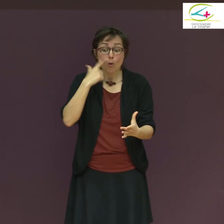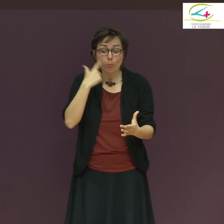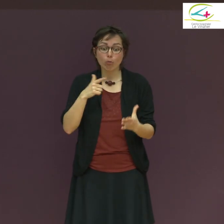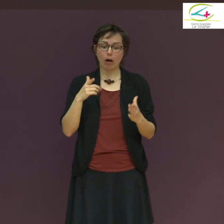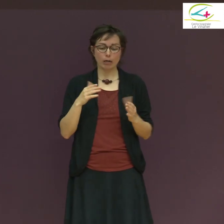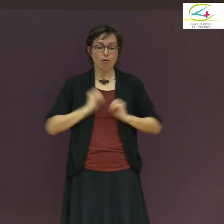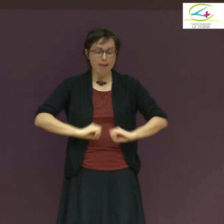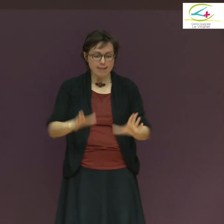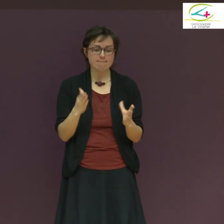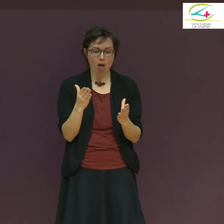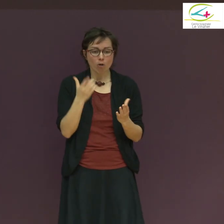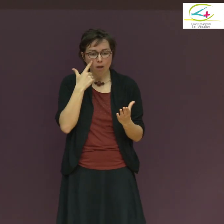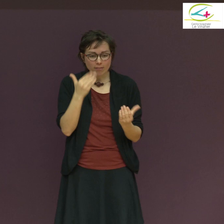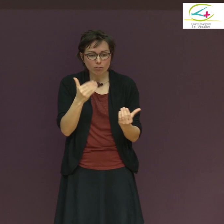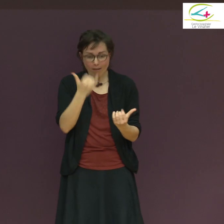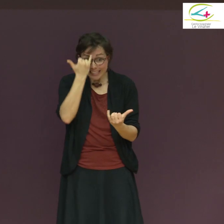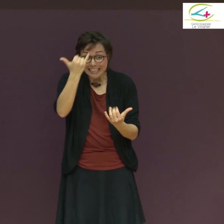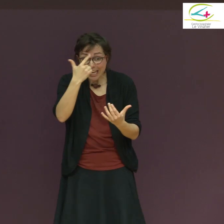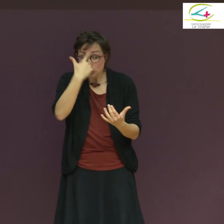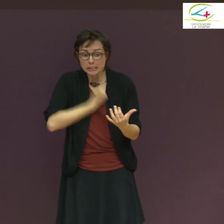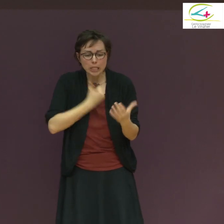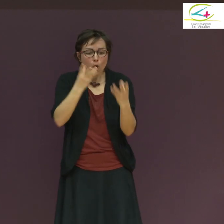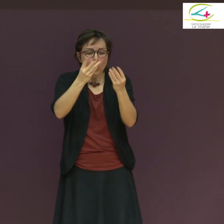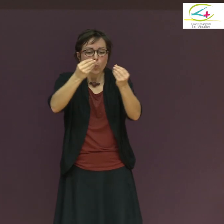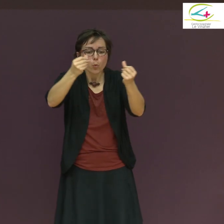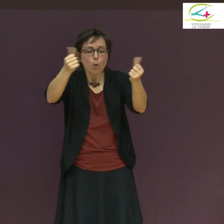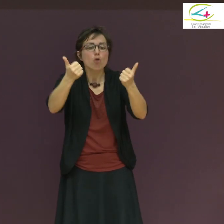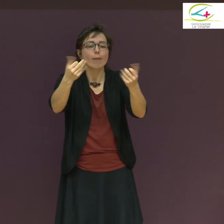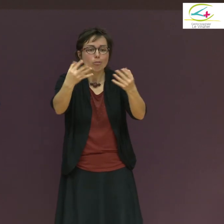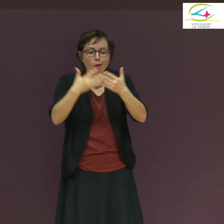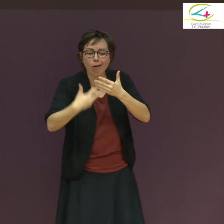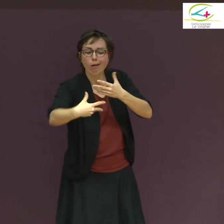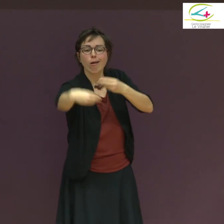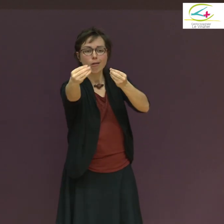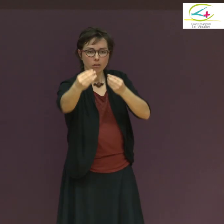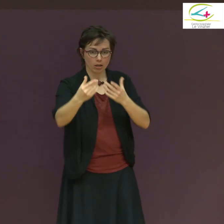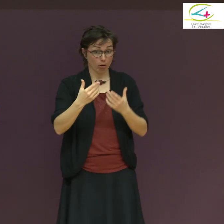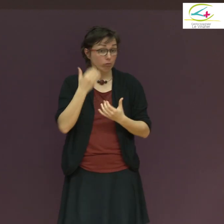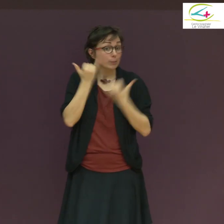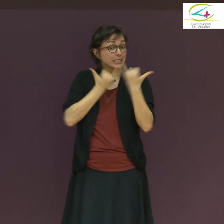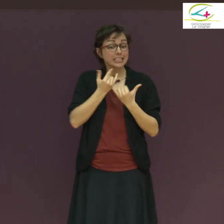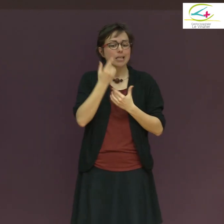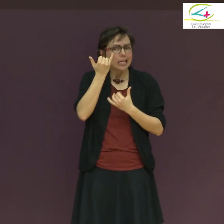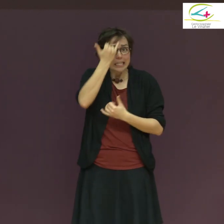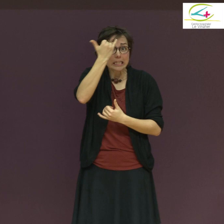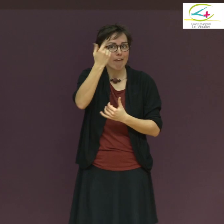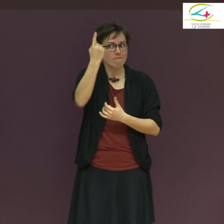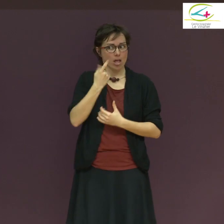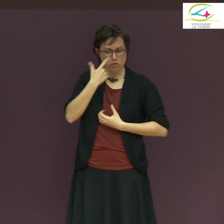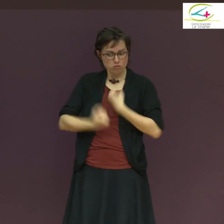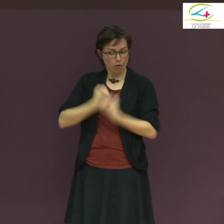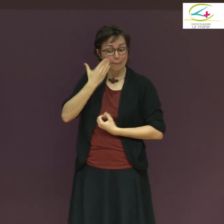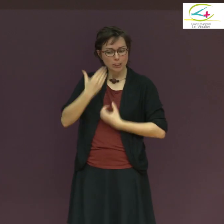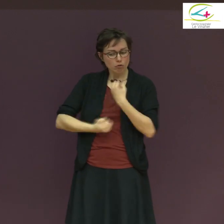rien? On peut imaginer que, comme la plupart, comme toujours, c'est lié à de la souffrance, si on ne réduit pas la